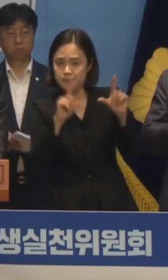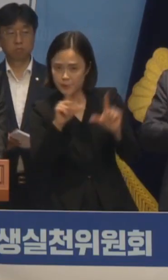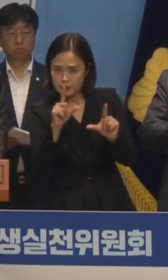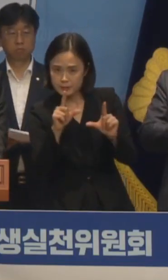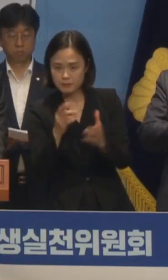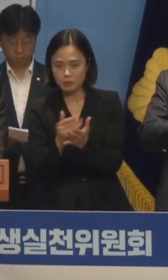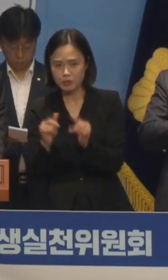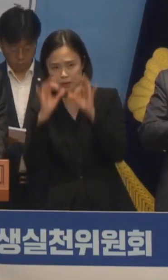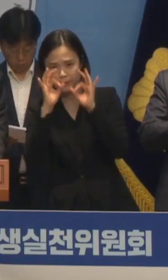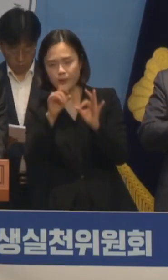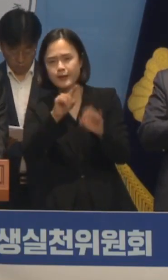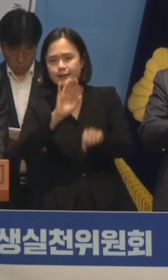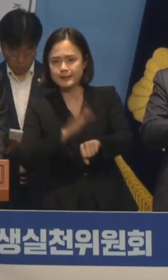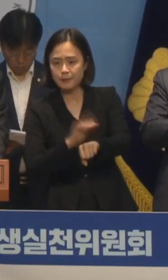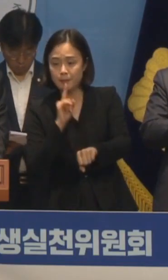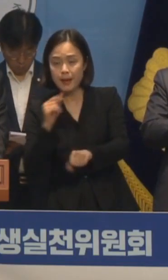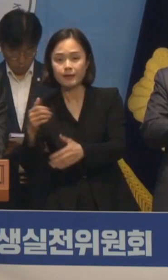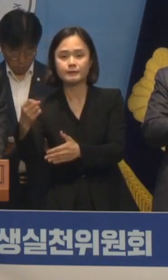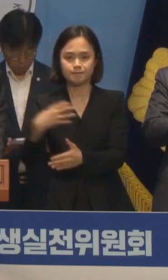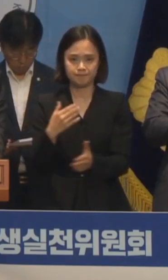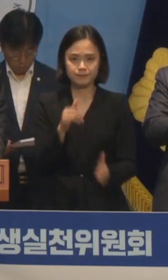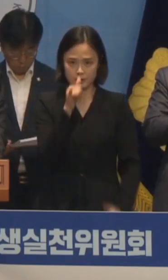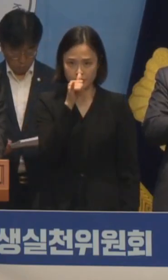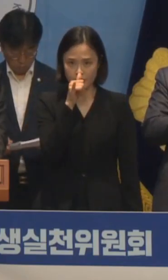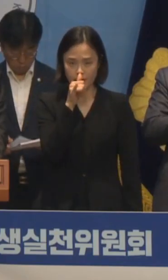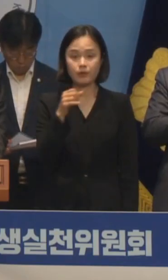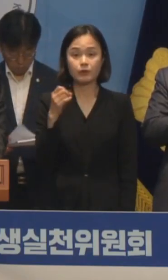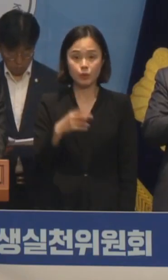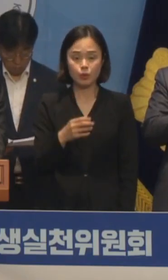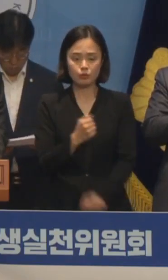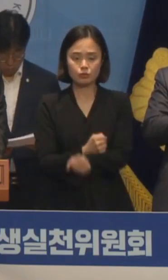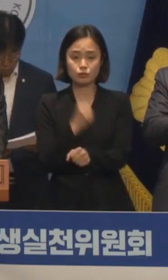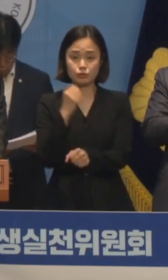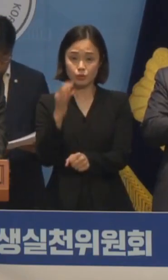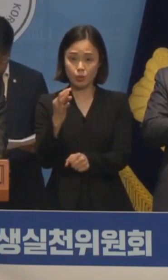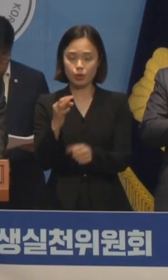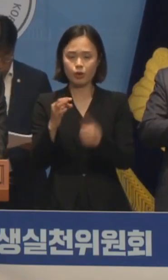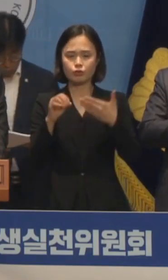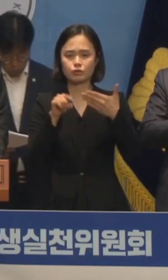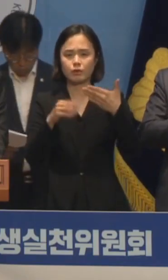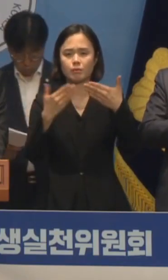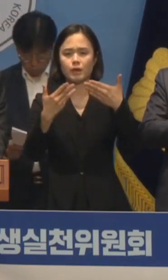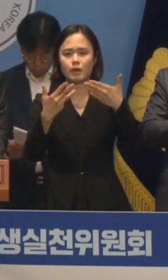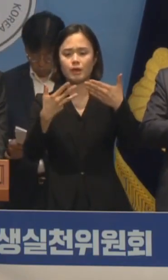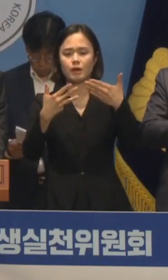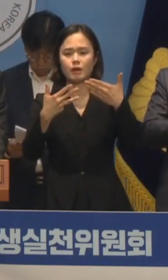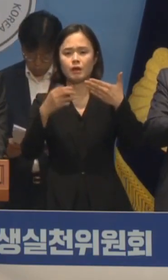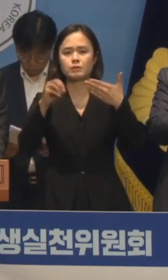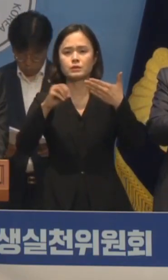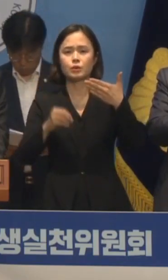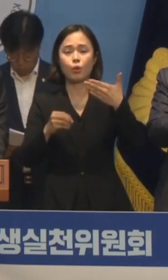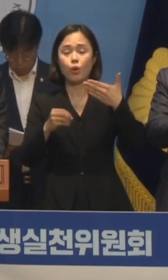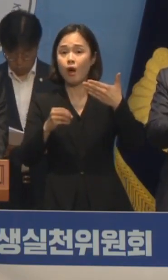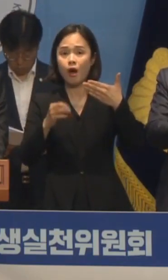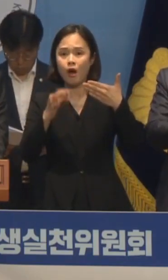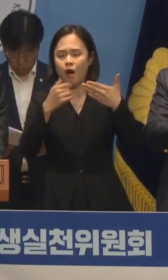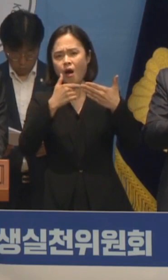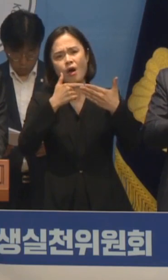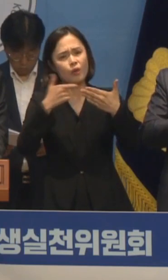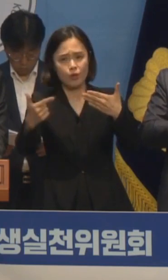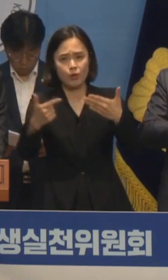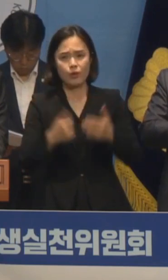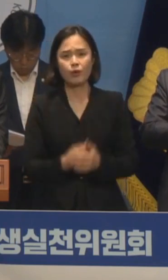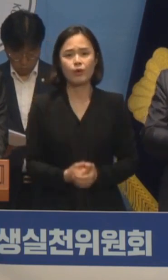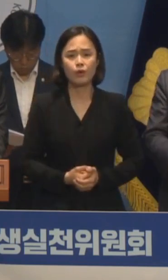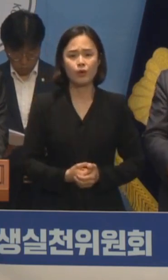전문가들의 의견이다. 또한 9.8% 고율의 수수료 정책은 경쟁사에 판매하는